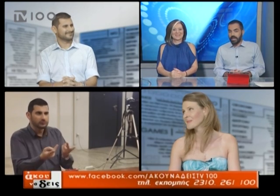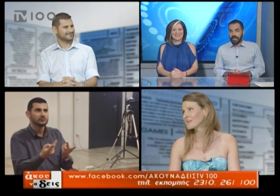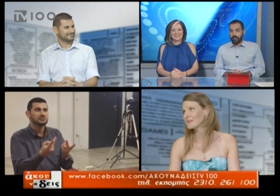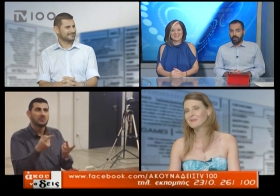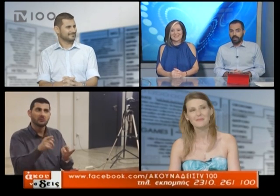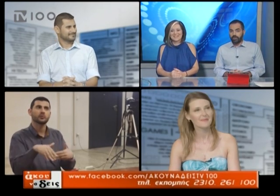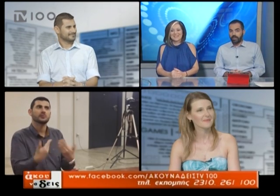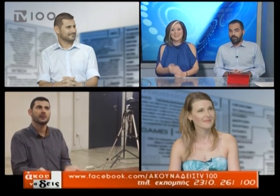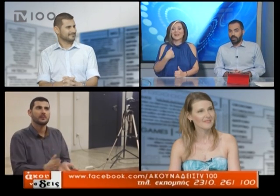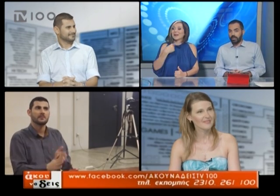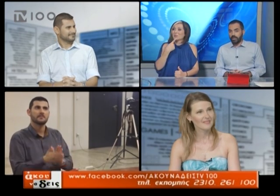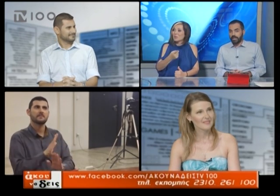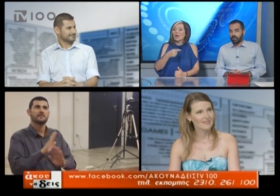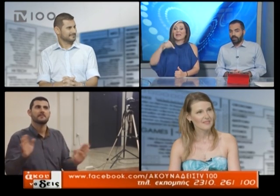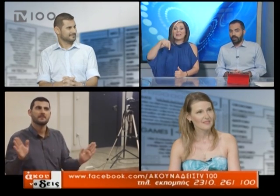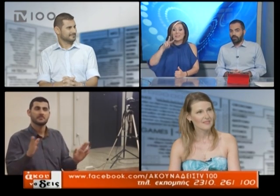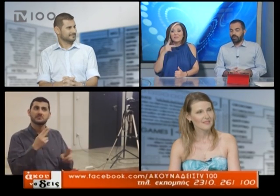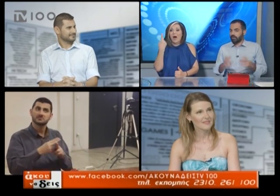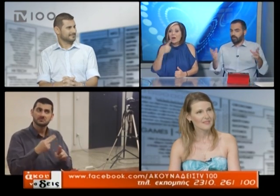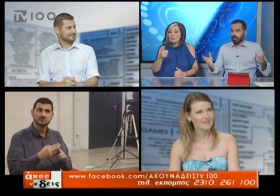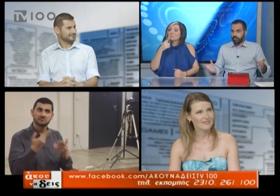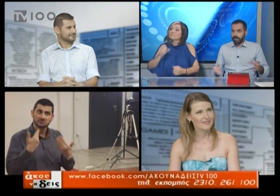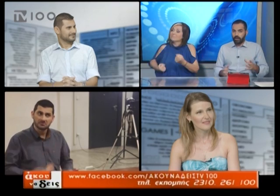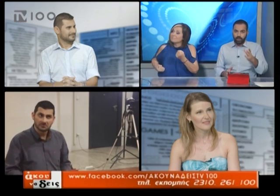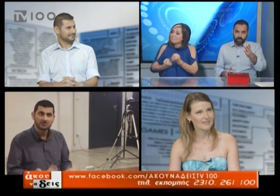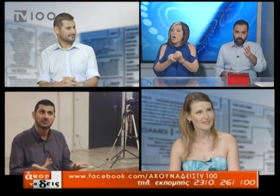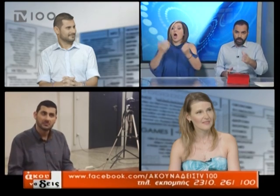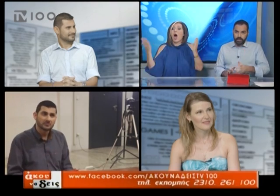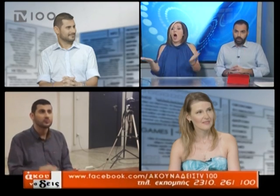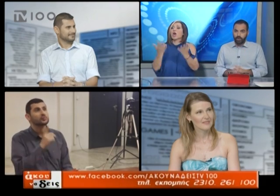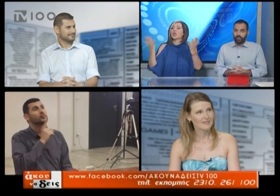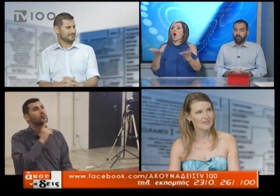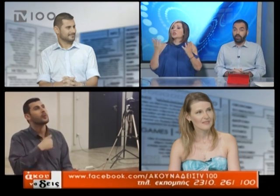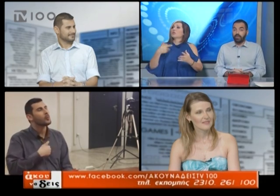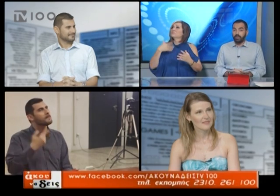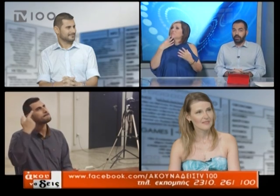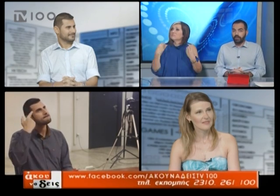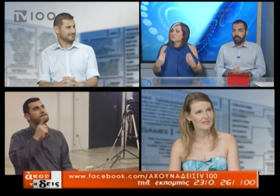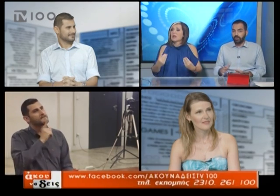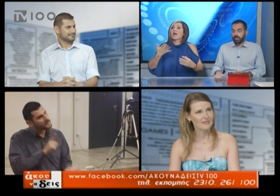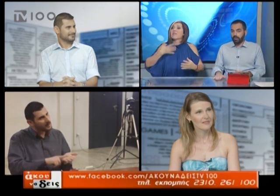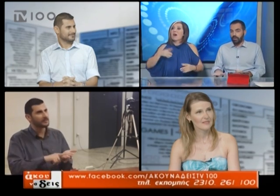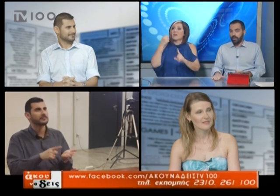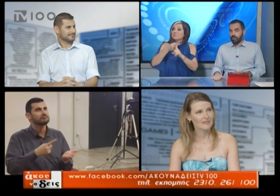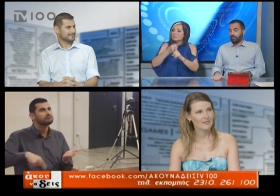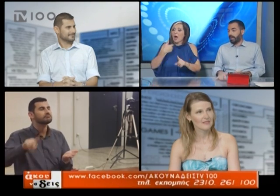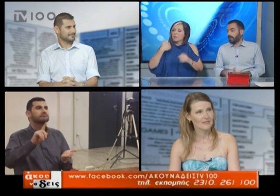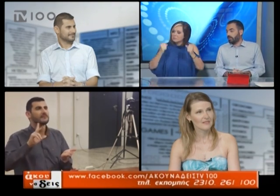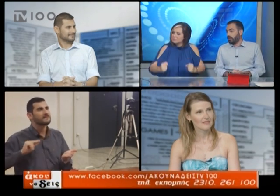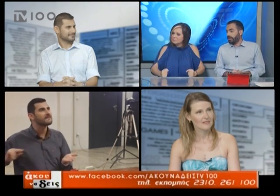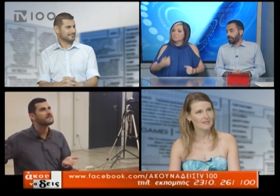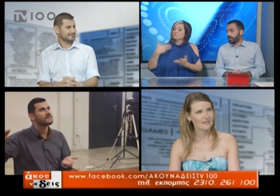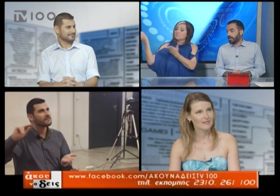Και να πούμε, Σοφία, ότι η δημοτική τηλεόραση είναι στο πλευρό τους και οτιδήποτε άλλο έτσι όμορφο ή οτιδήποτε θέλουν να διεκδικήσουν, είμαστε εδώ. Το βήμα είναι